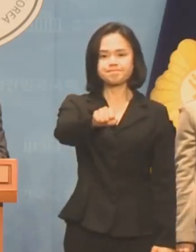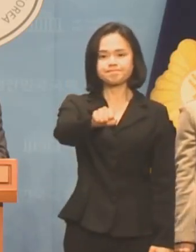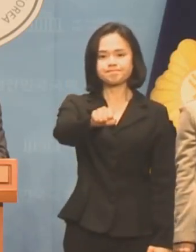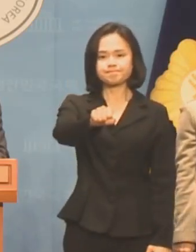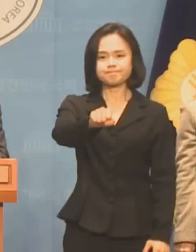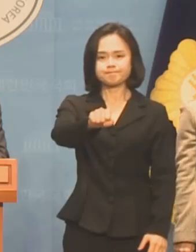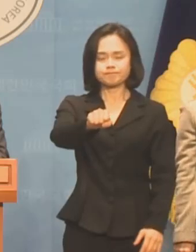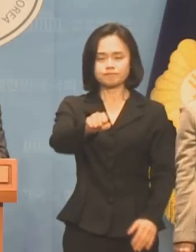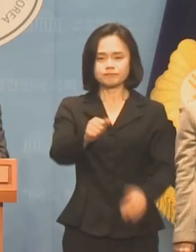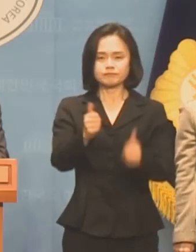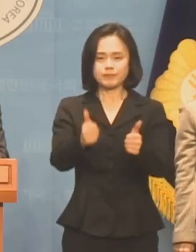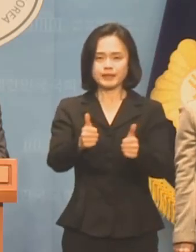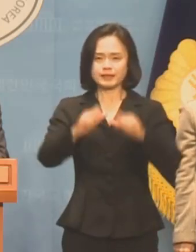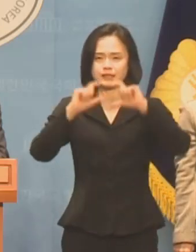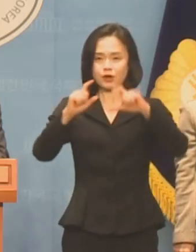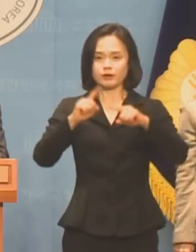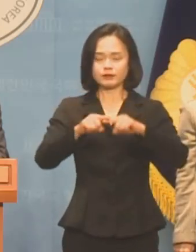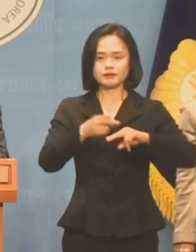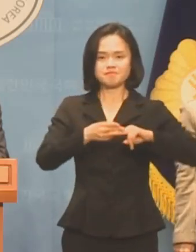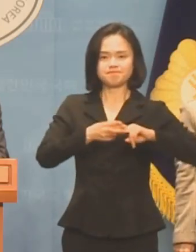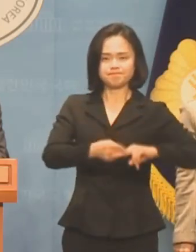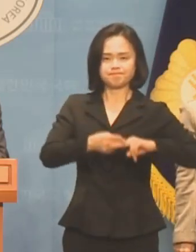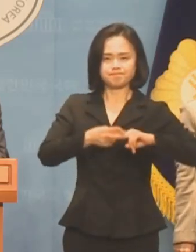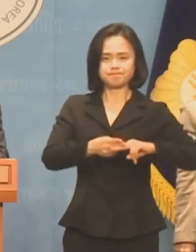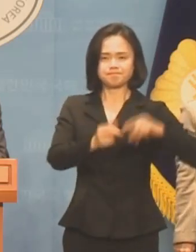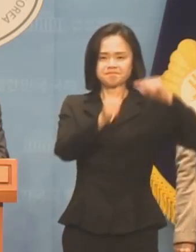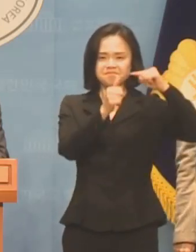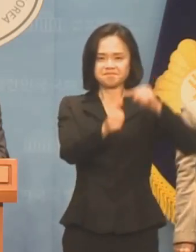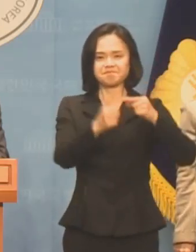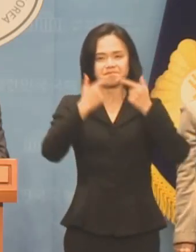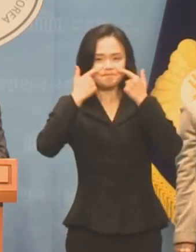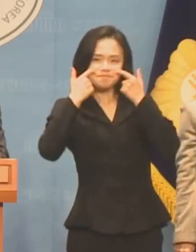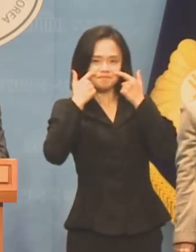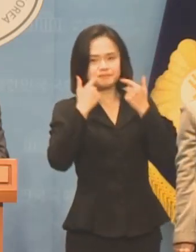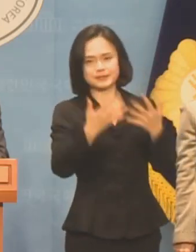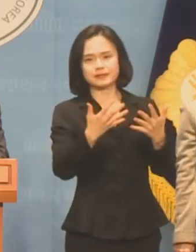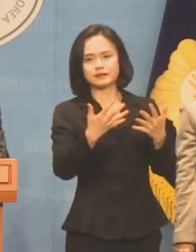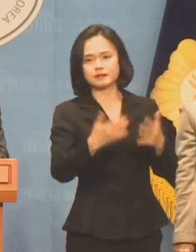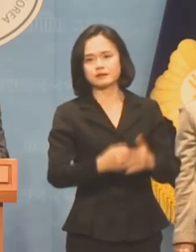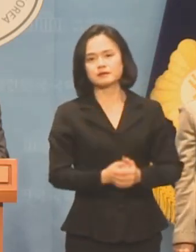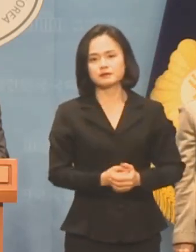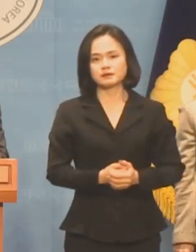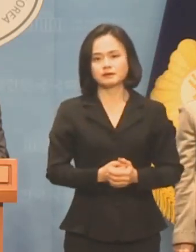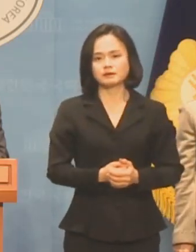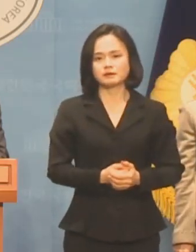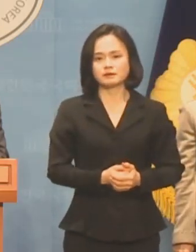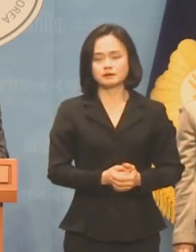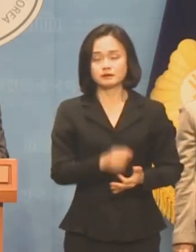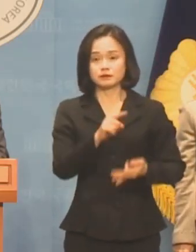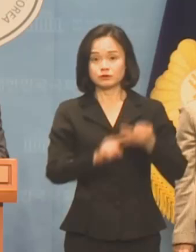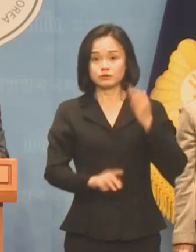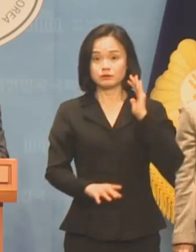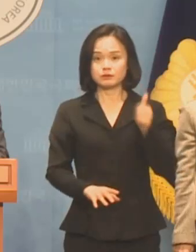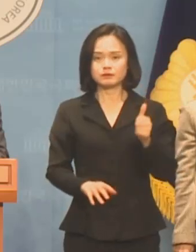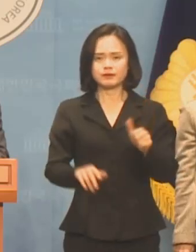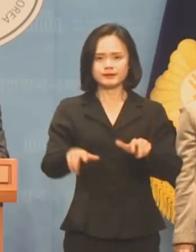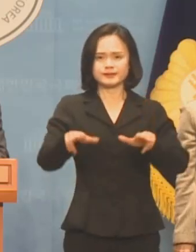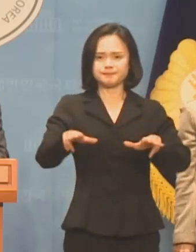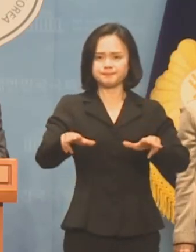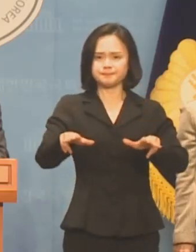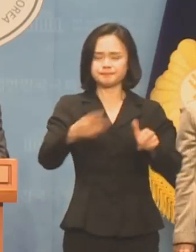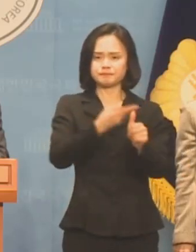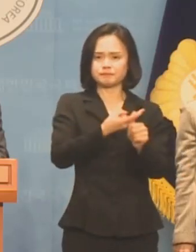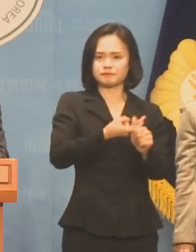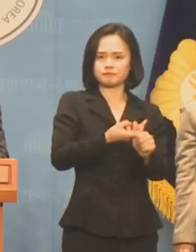하도록 했을 게 자명합니다. 지금 당장 윤석열을 끌어내리고